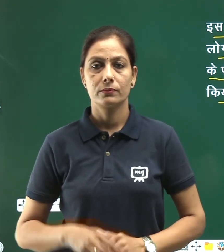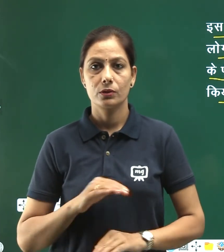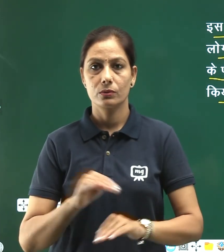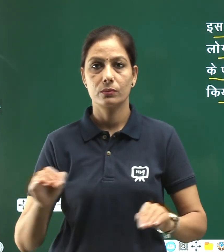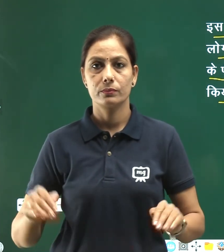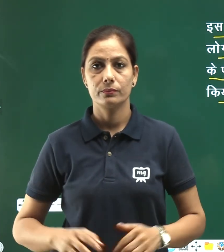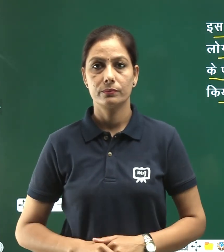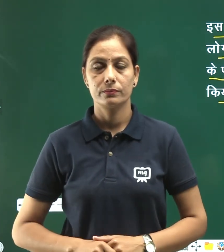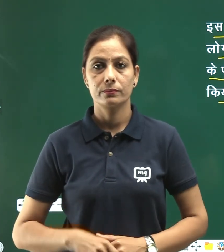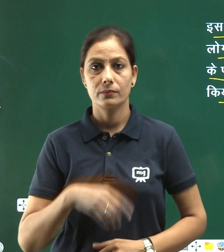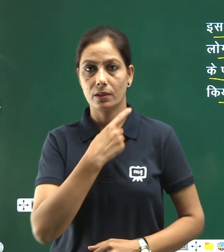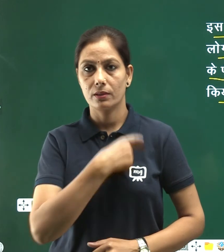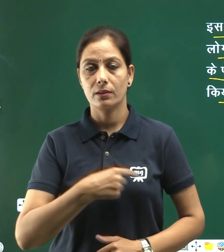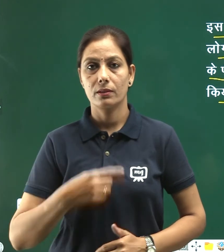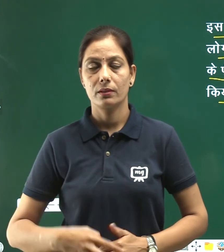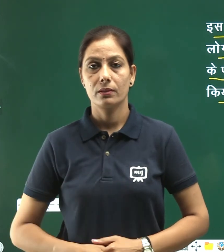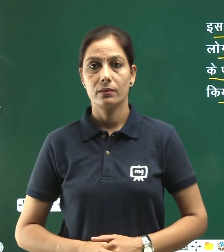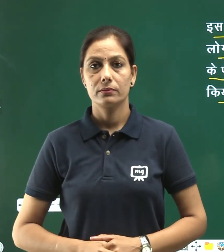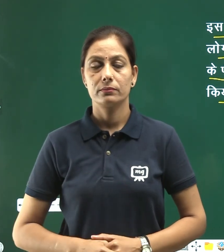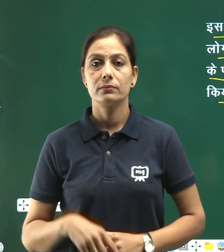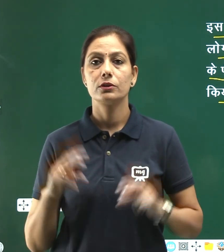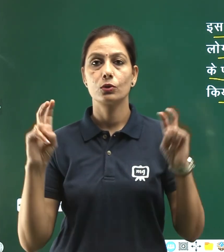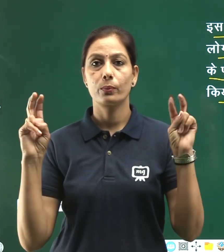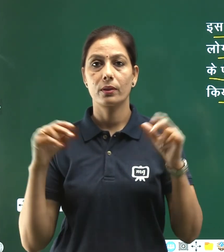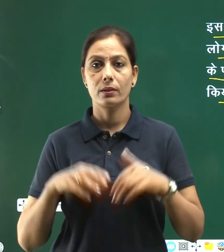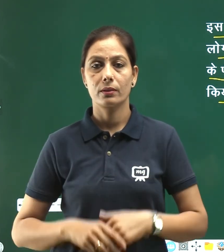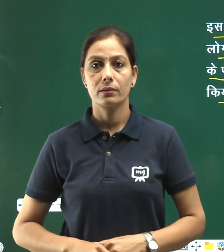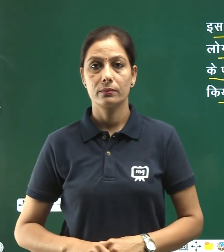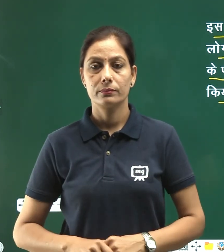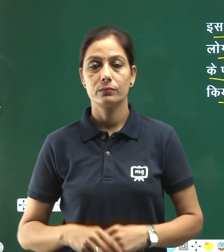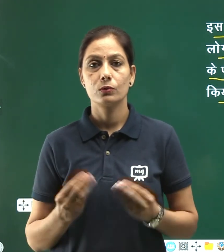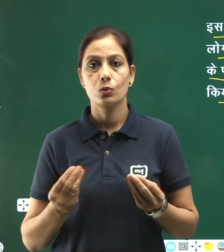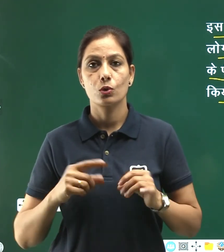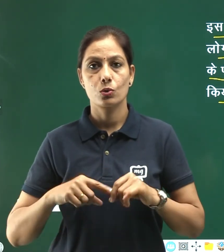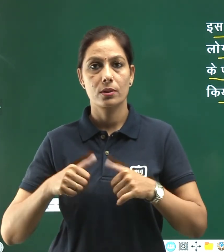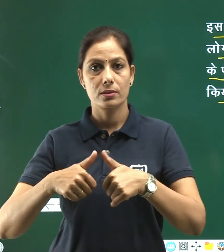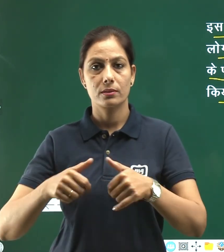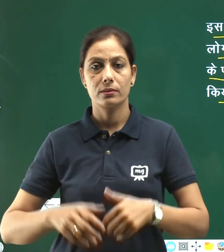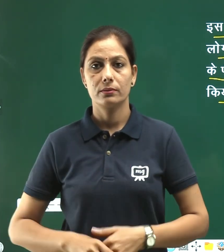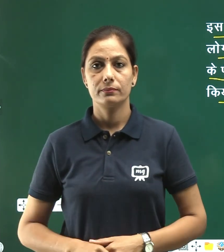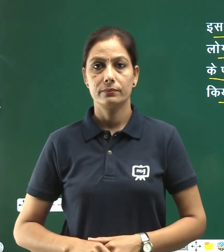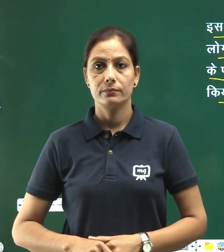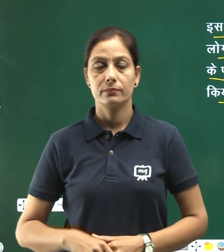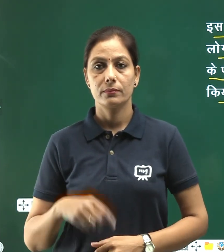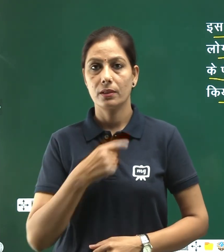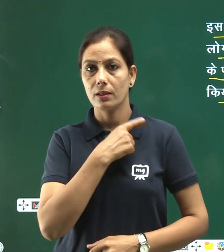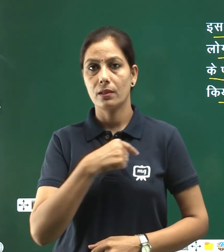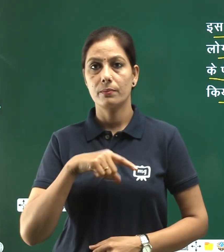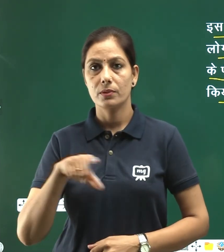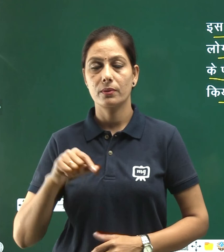बच्चों, ये थे इस अध्याय के कुछ प्रश्नोत्तर। इन्हें